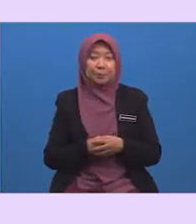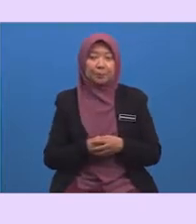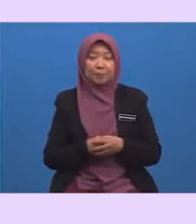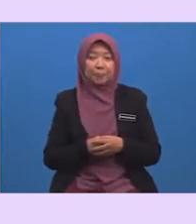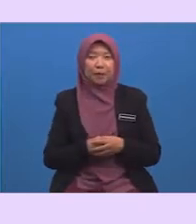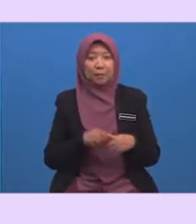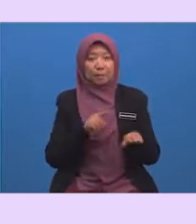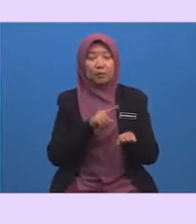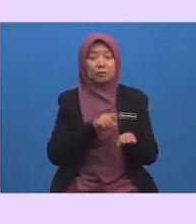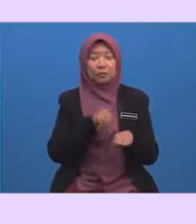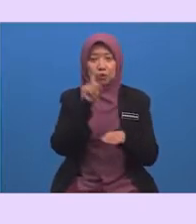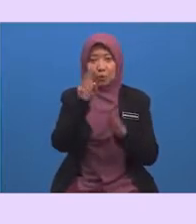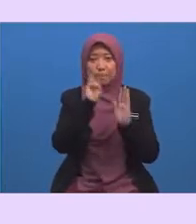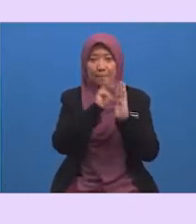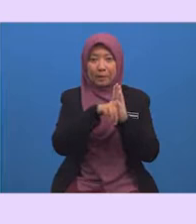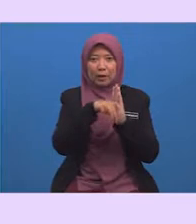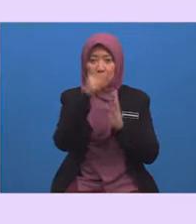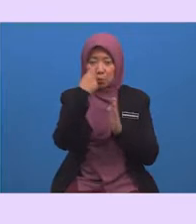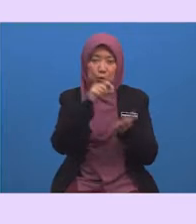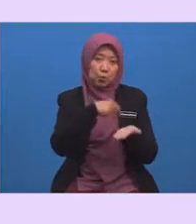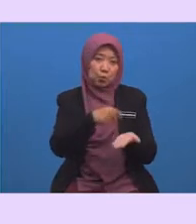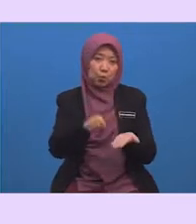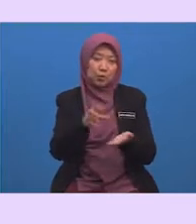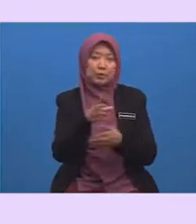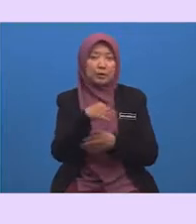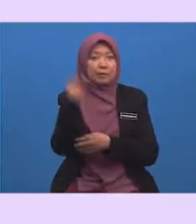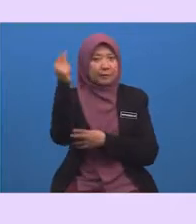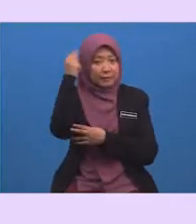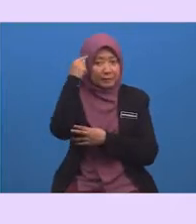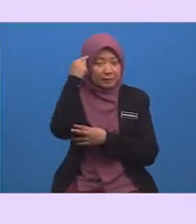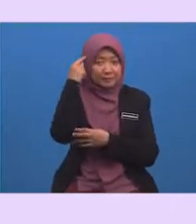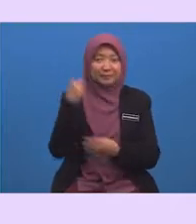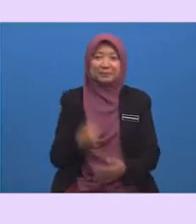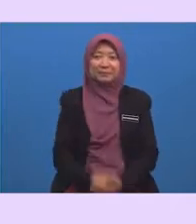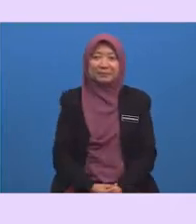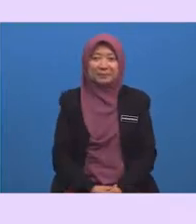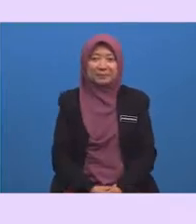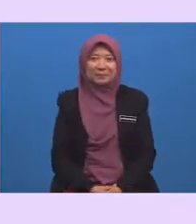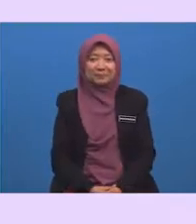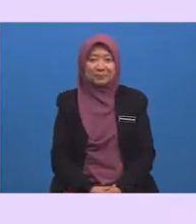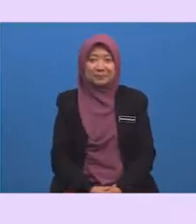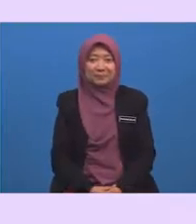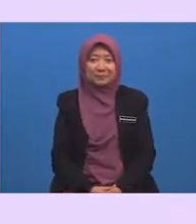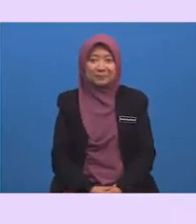bagi masa 1 minit untuk tulis dan fikir.